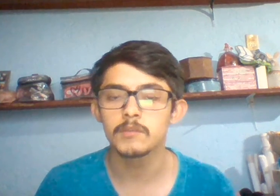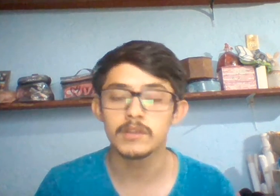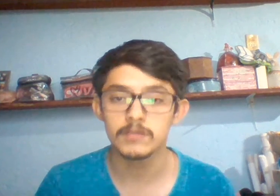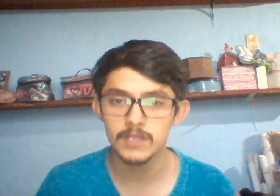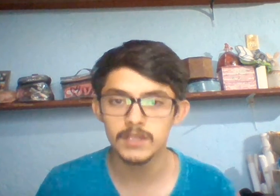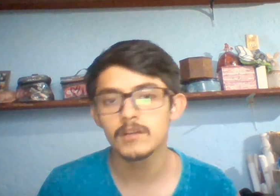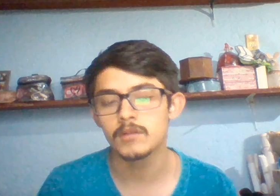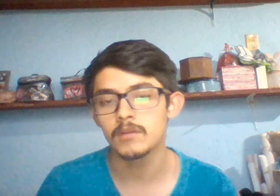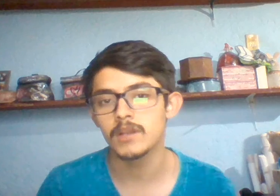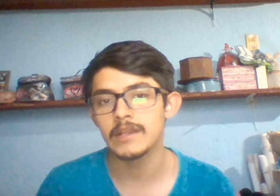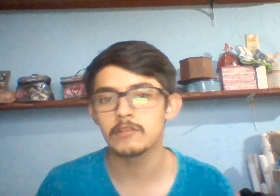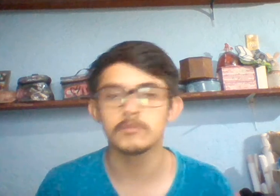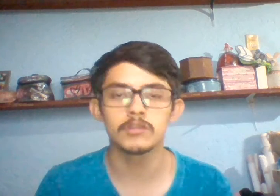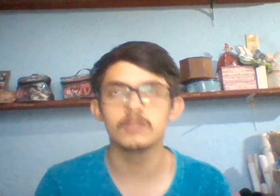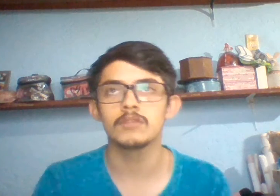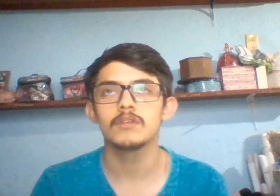no tiene, o que un motor,